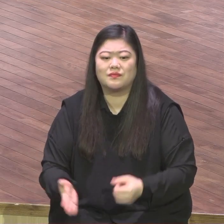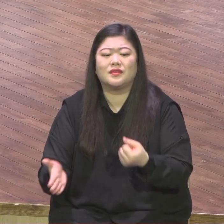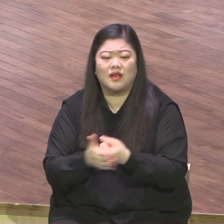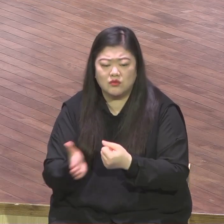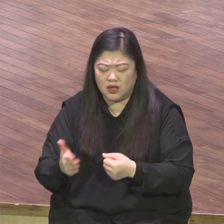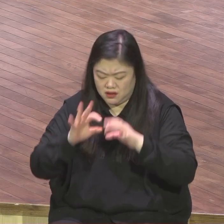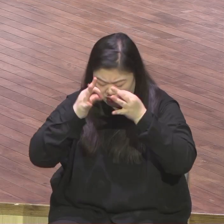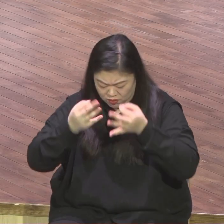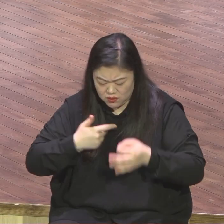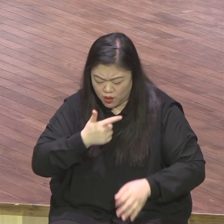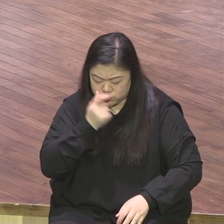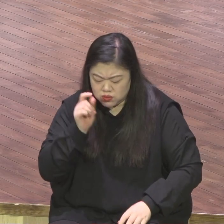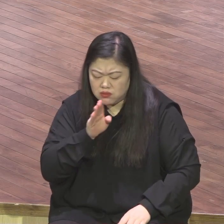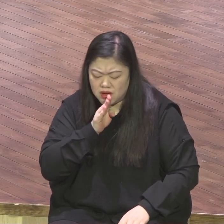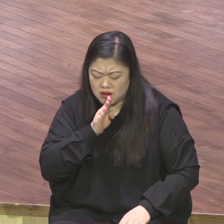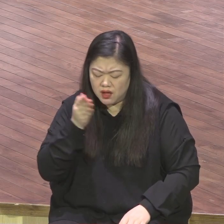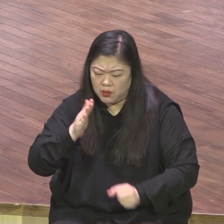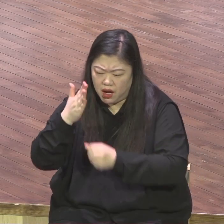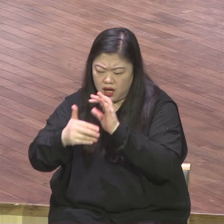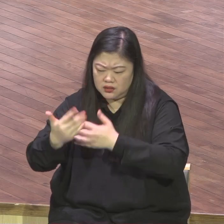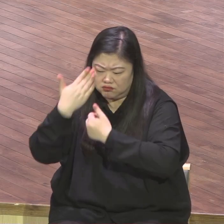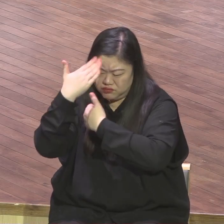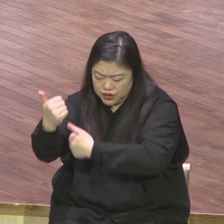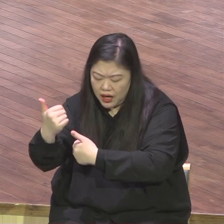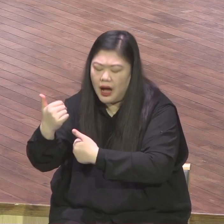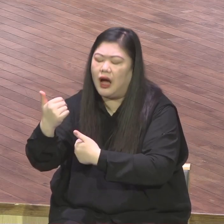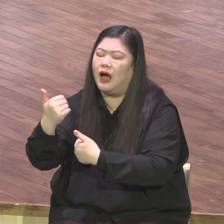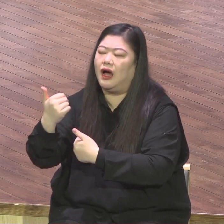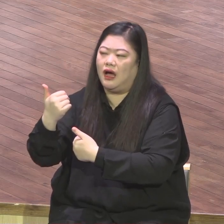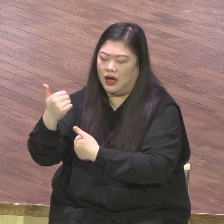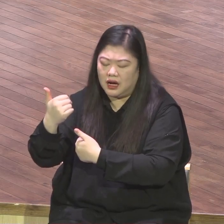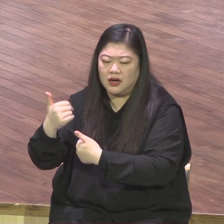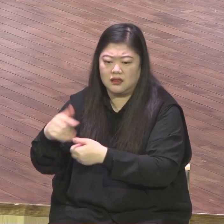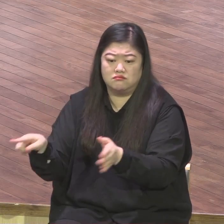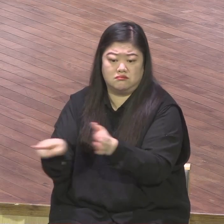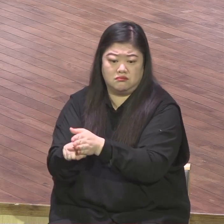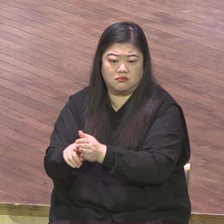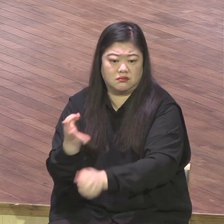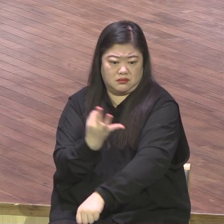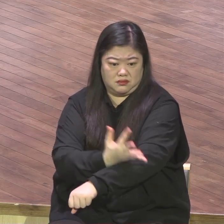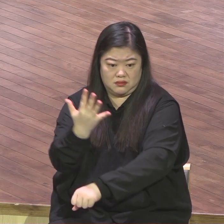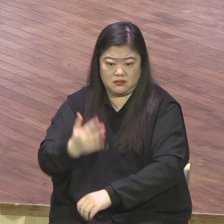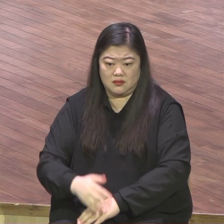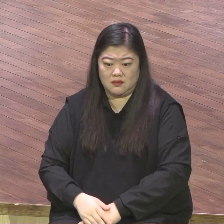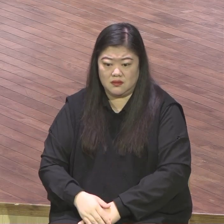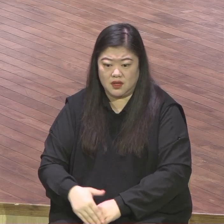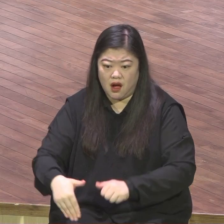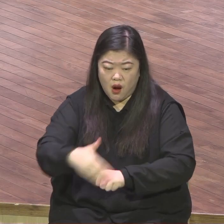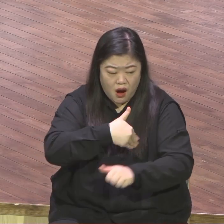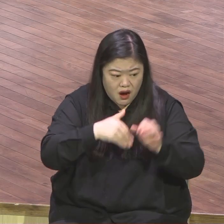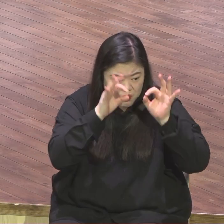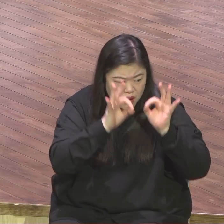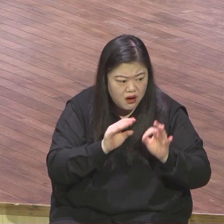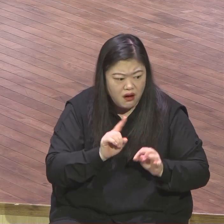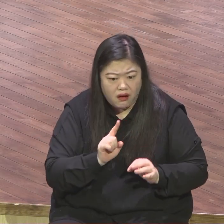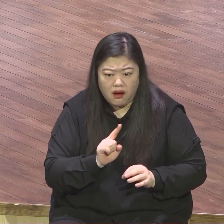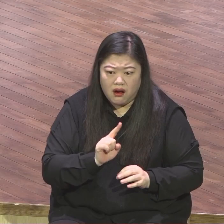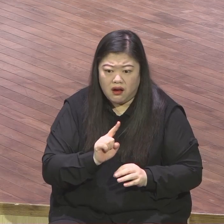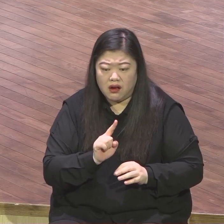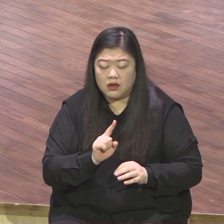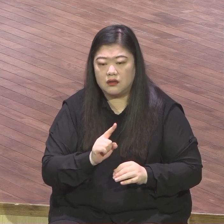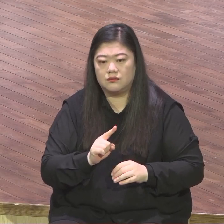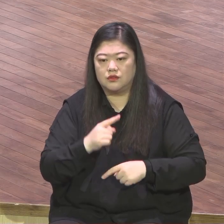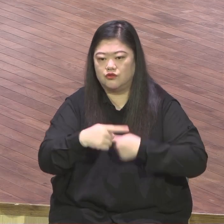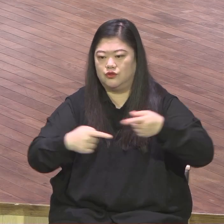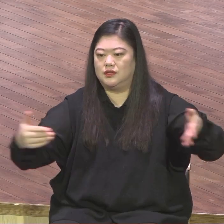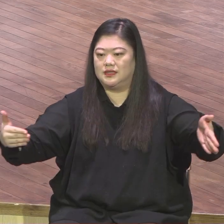얘기예요. 환경에 절대 여러분 자신 보고 속지 마시길 바랍니다. 그거 다 속는 거예요.